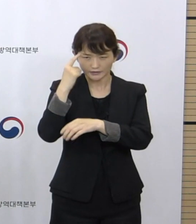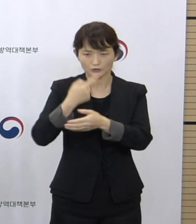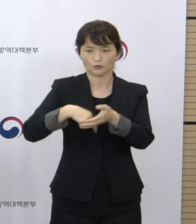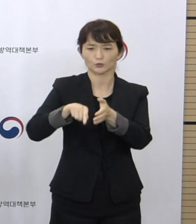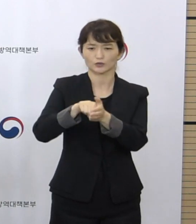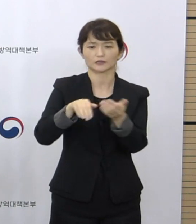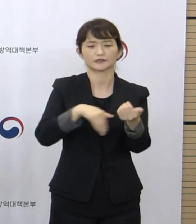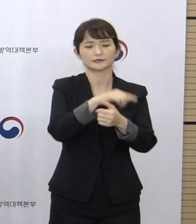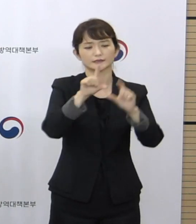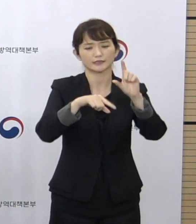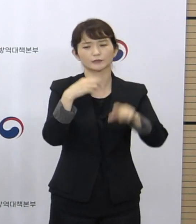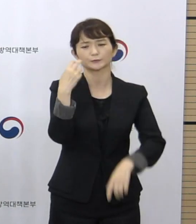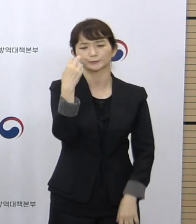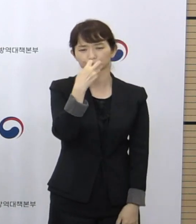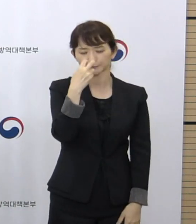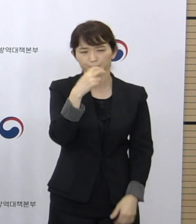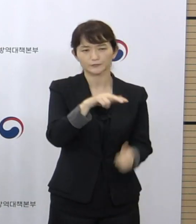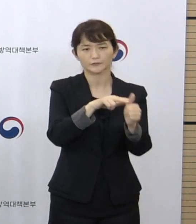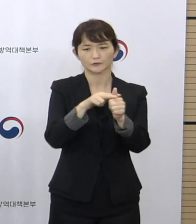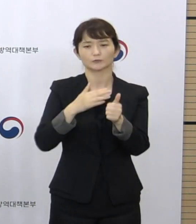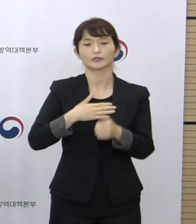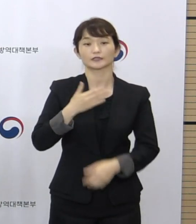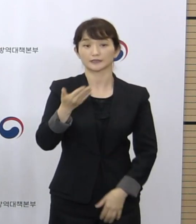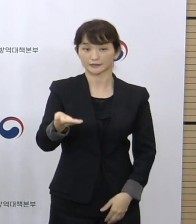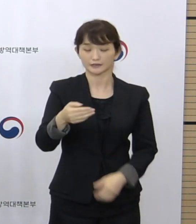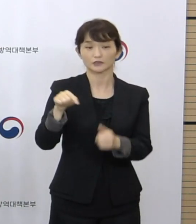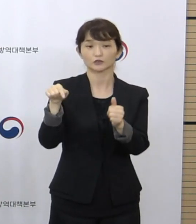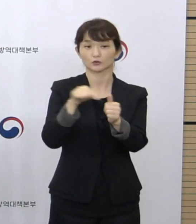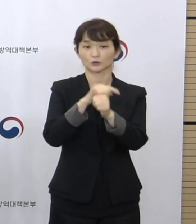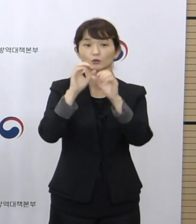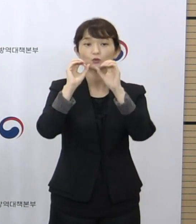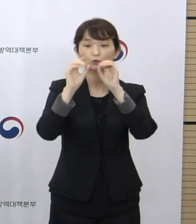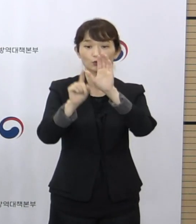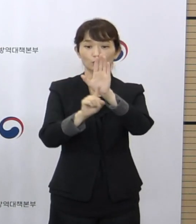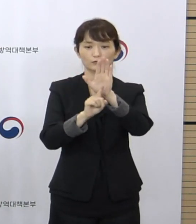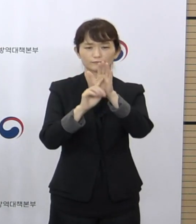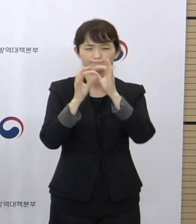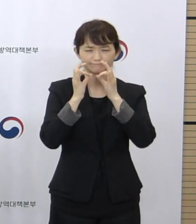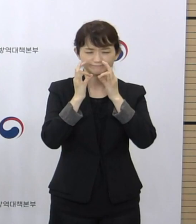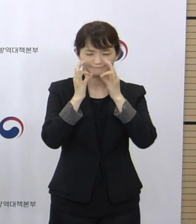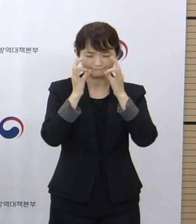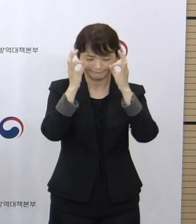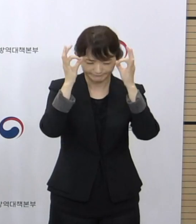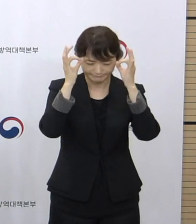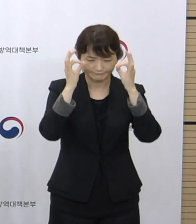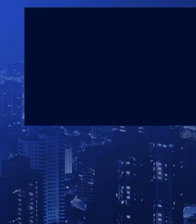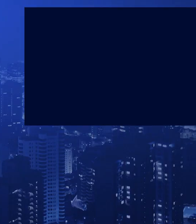상황 점검, 정보 제공, 교육 홍보에 힘쓰겠습니다.